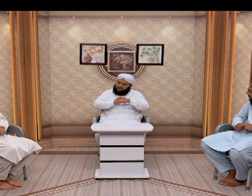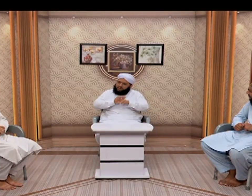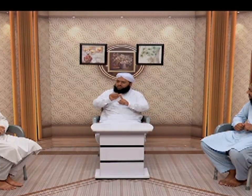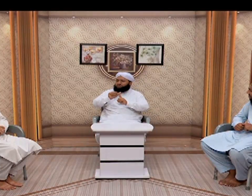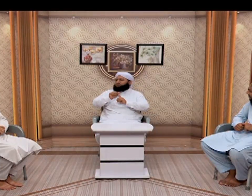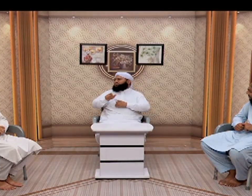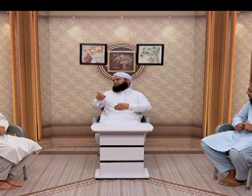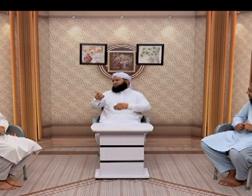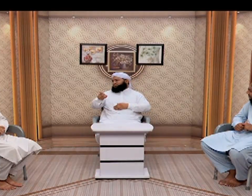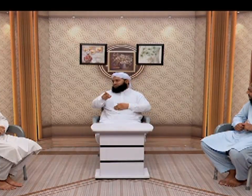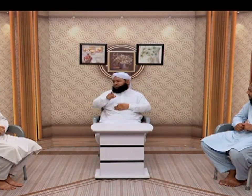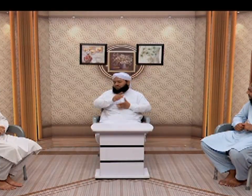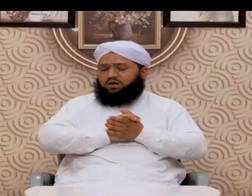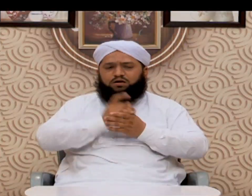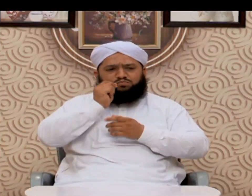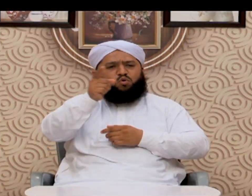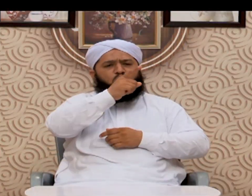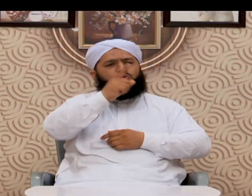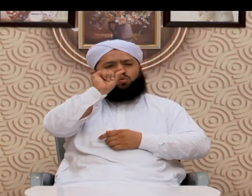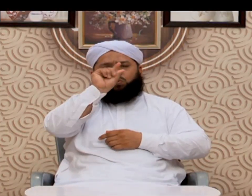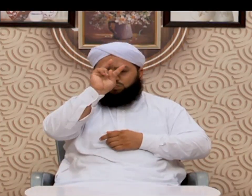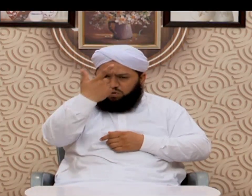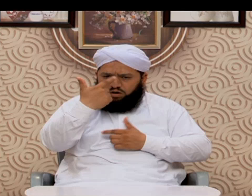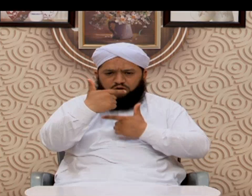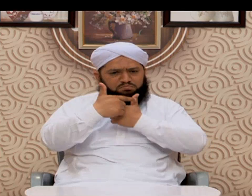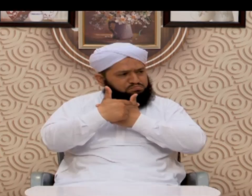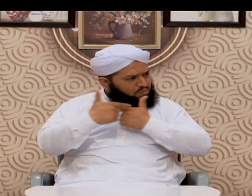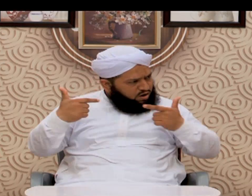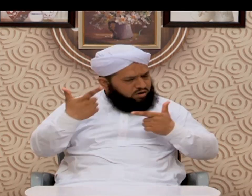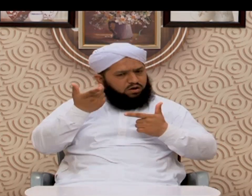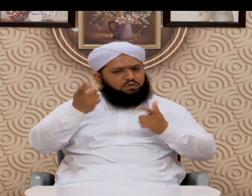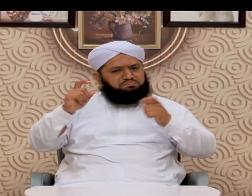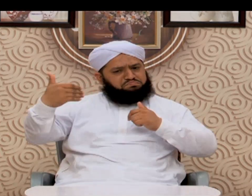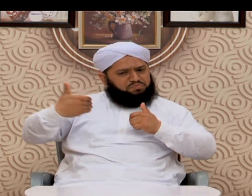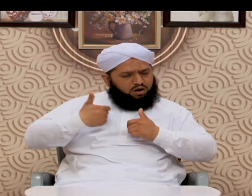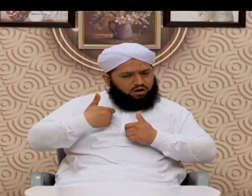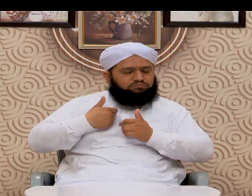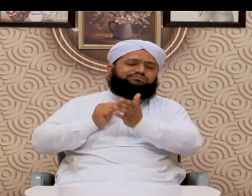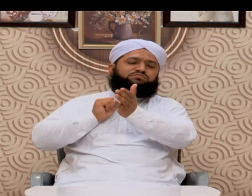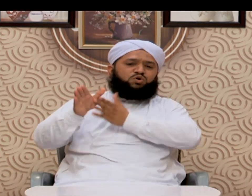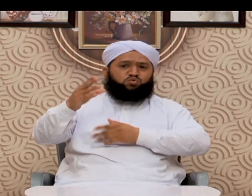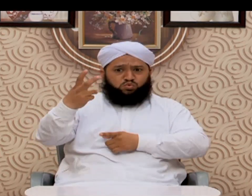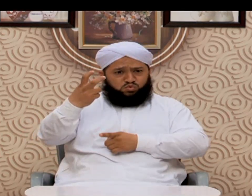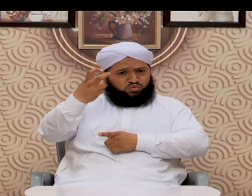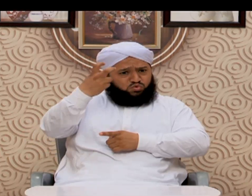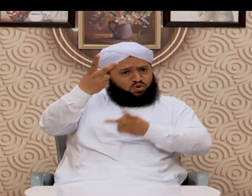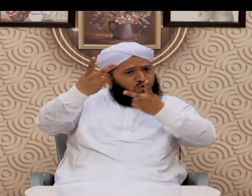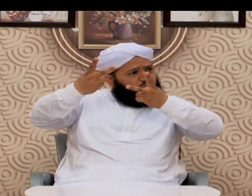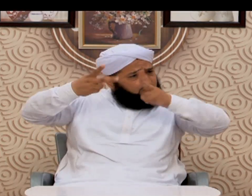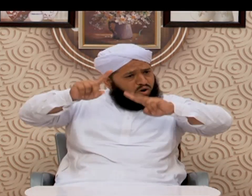پیدا کرنے کی کوشش کریں۔ لوگوں کی غلطیوں کے باوجود انہیں معاف کرنا سیکھیں۔ کوئی کتنا ہی غصہ دلائے،